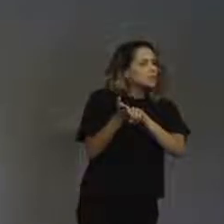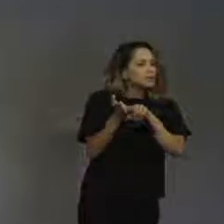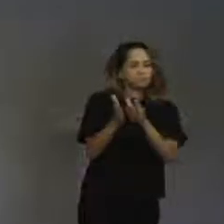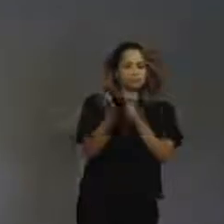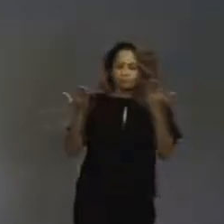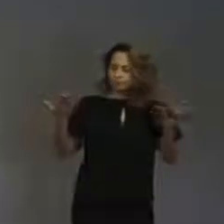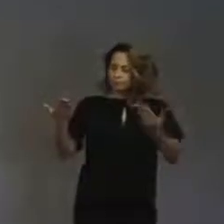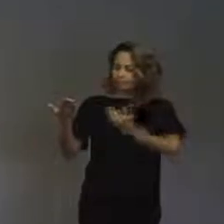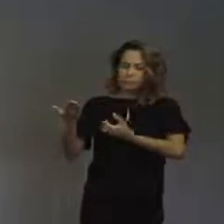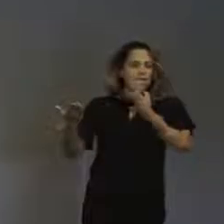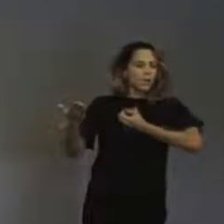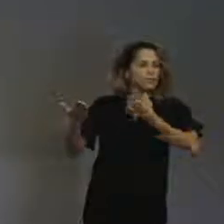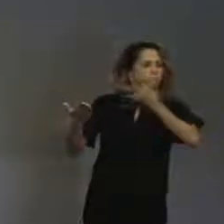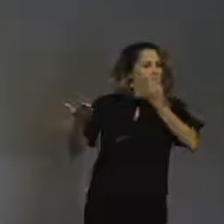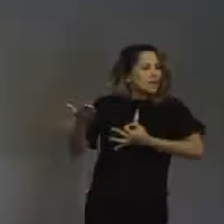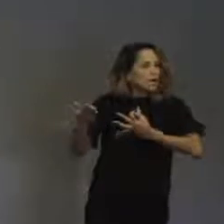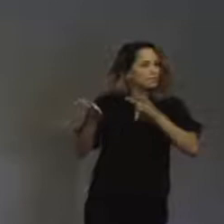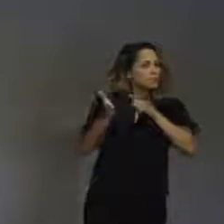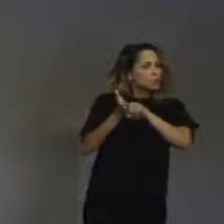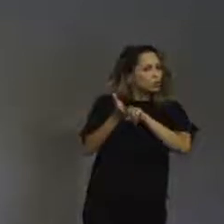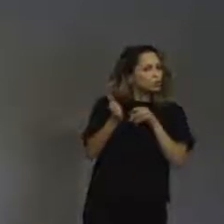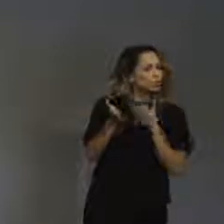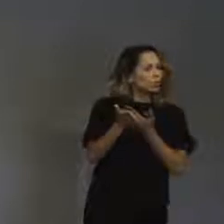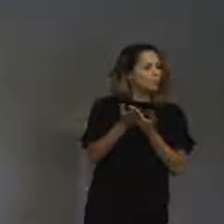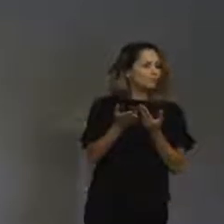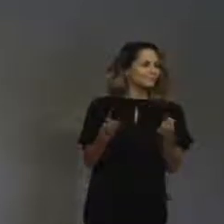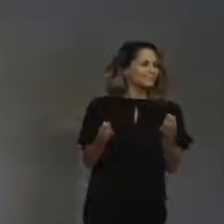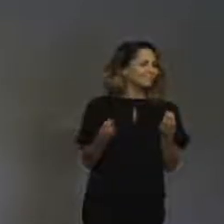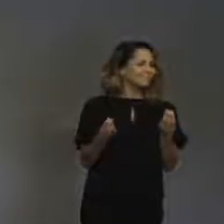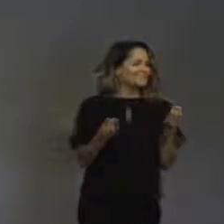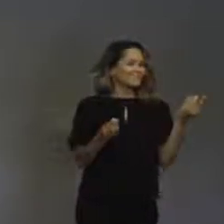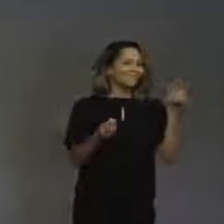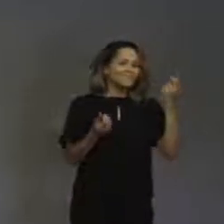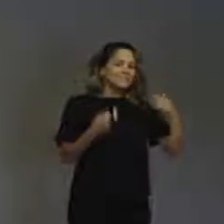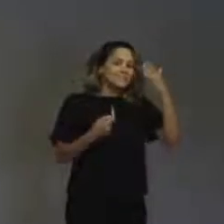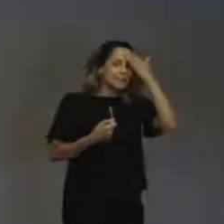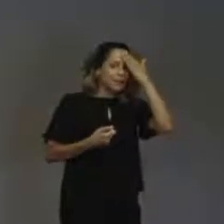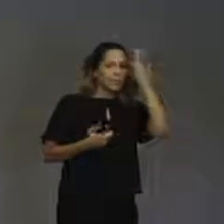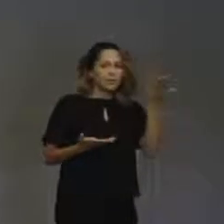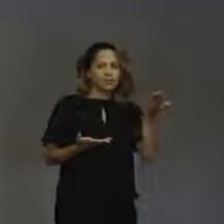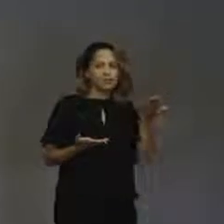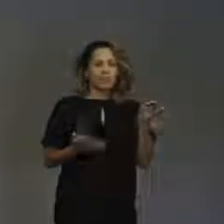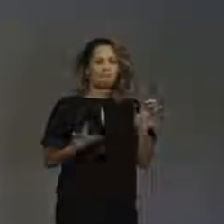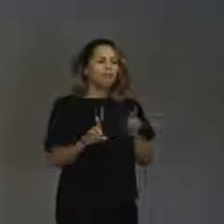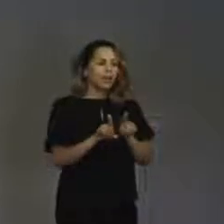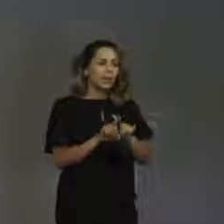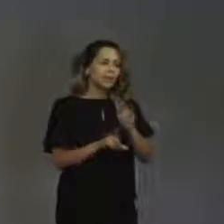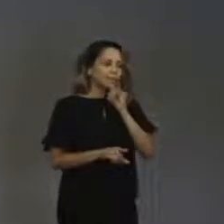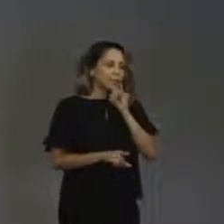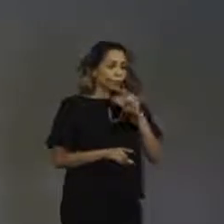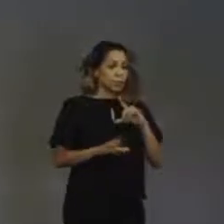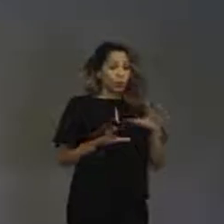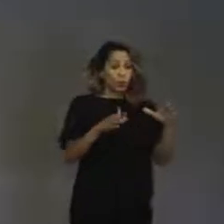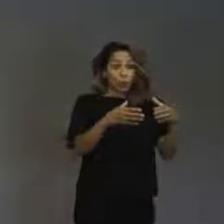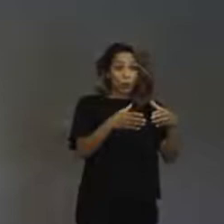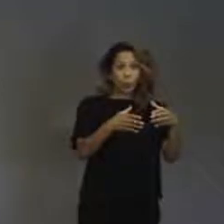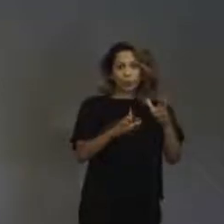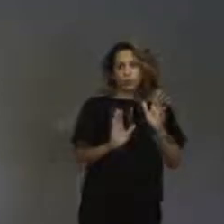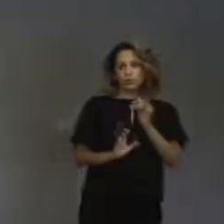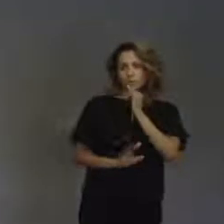gente, cadê os dados? Né? A gente vai descobrir que existem esses grupos, existe a mulher, como é que sabe que a mulher... Acabou?